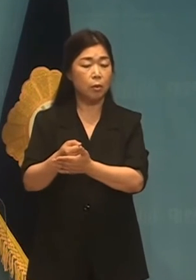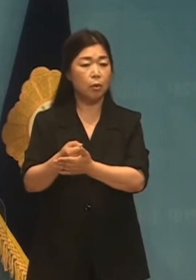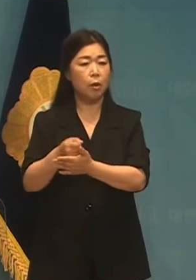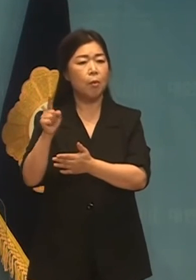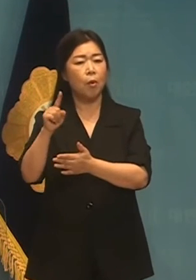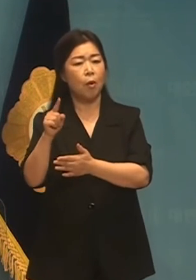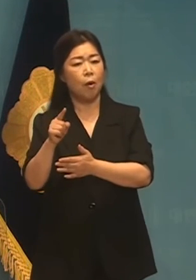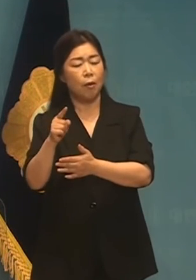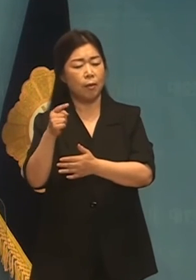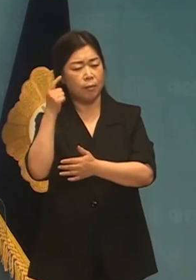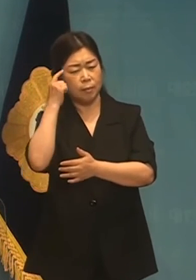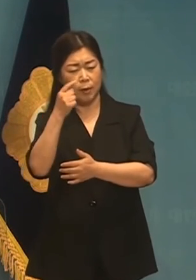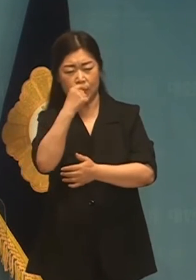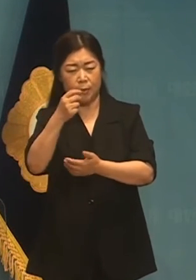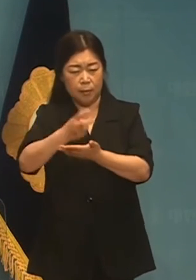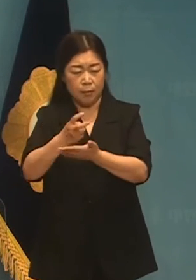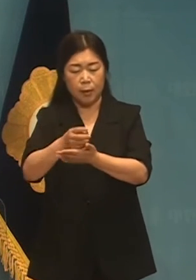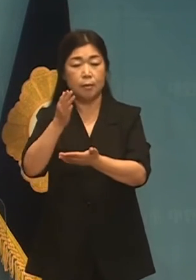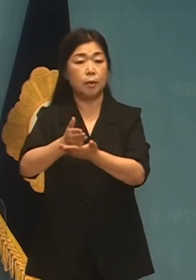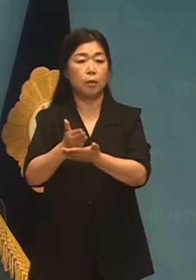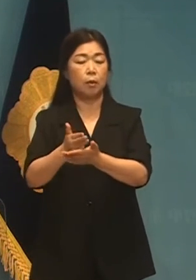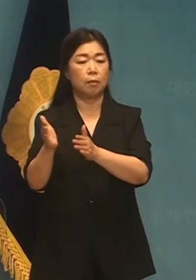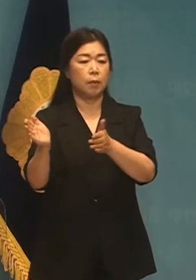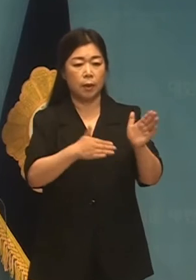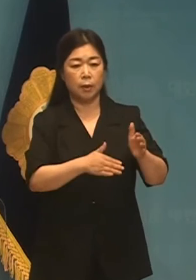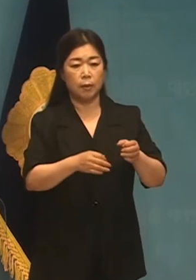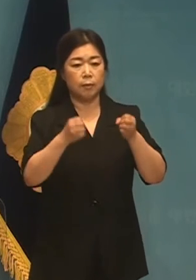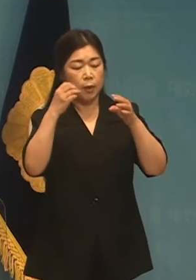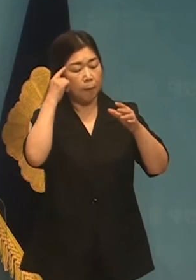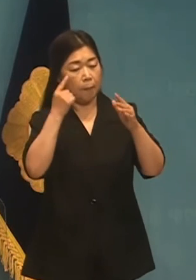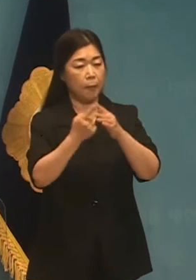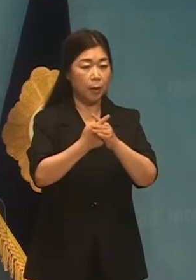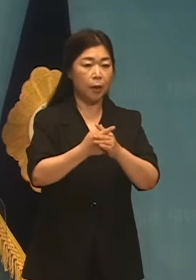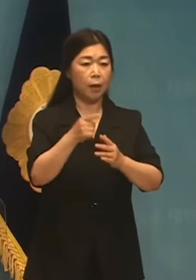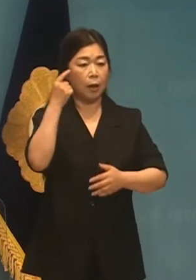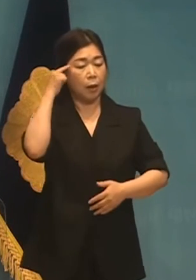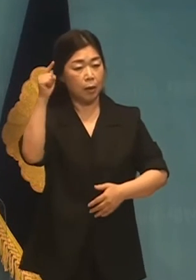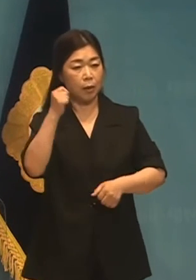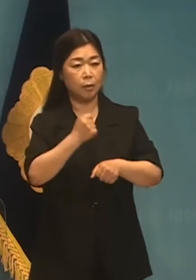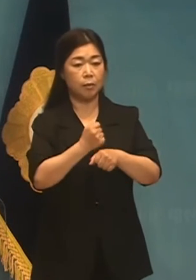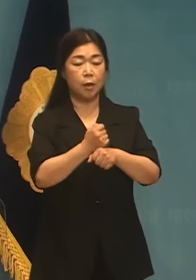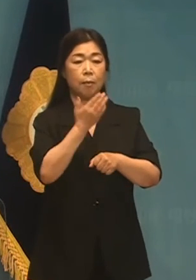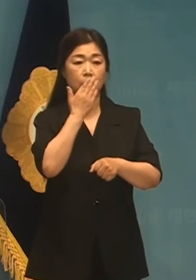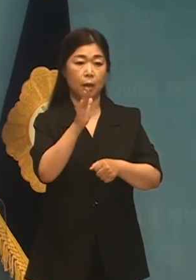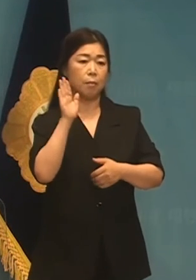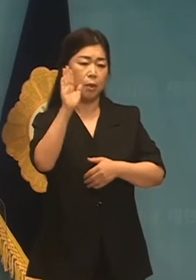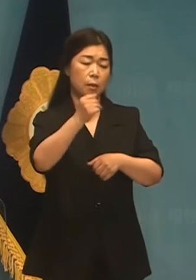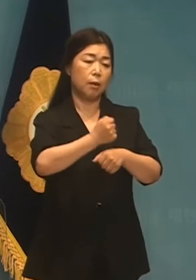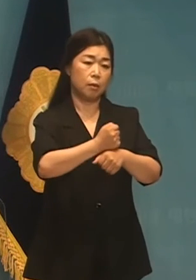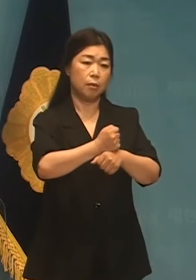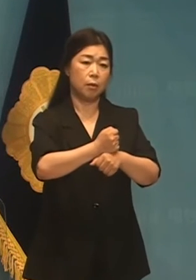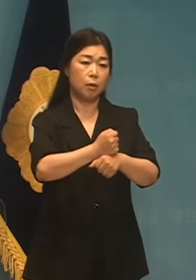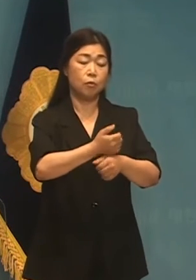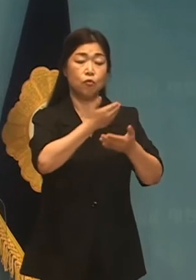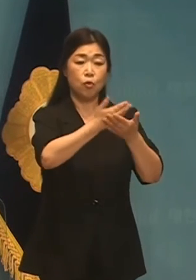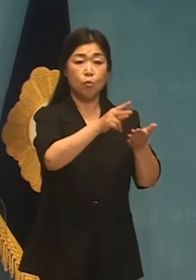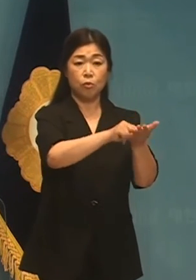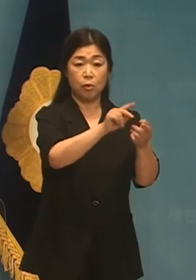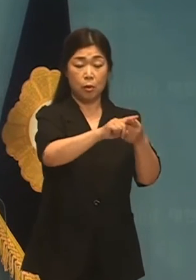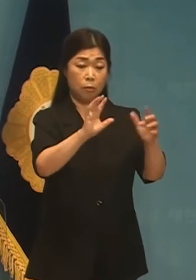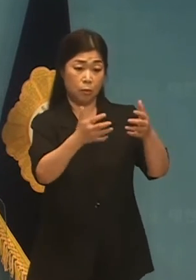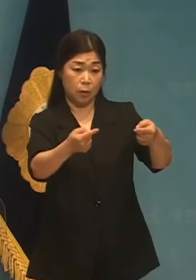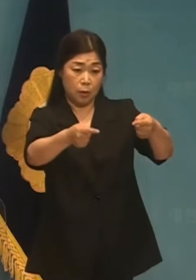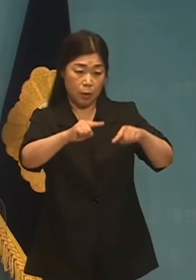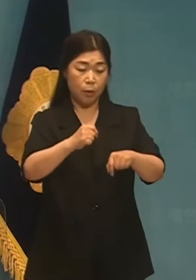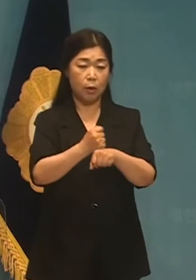경로의 경직성을 벗어나 창조적 미래가 탄생될 수 있습니다. 중요한 과제에 대한 공론화가 시민의